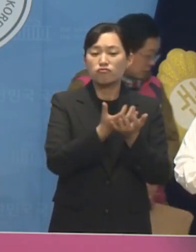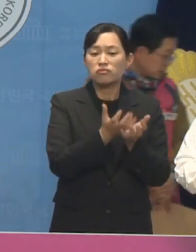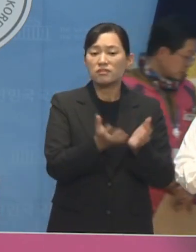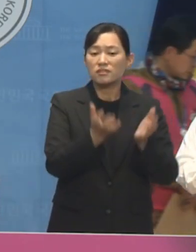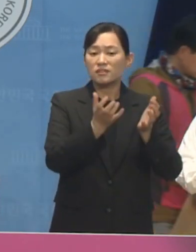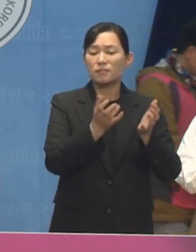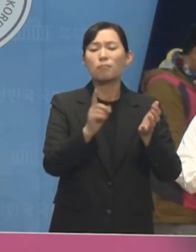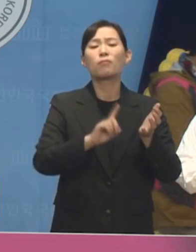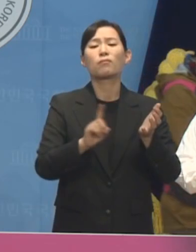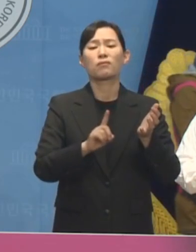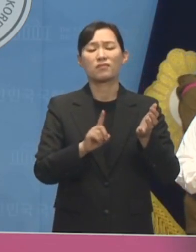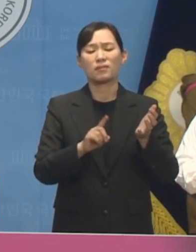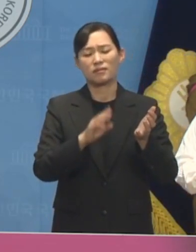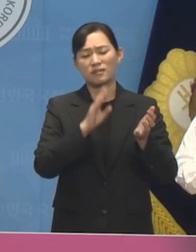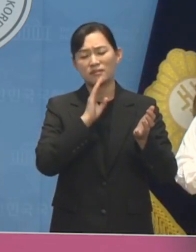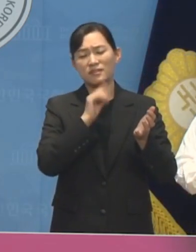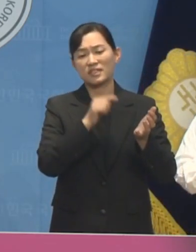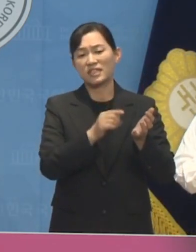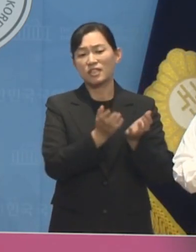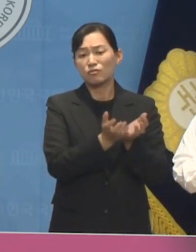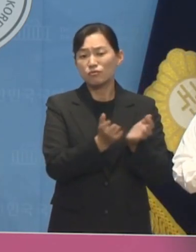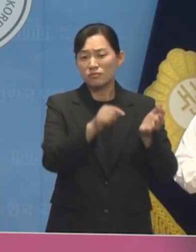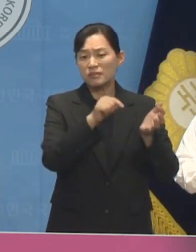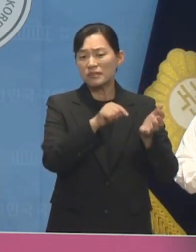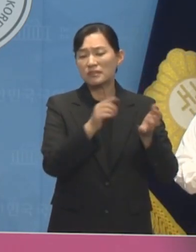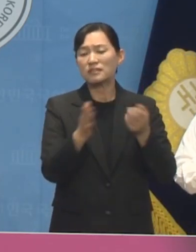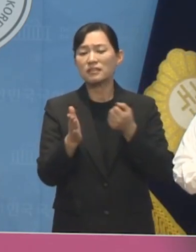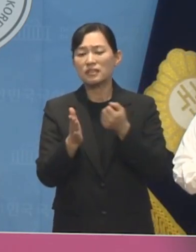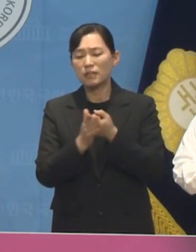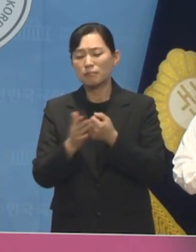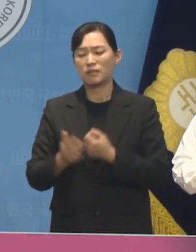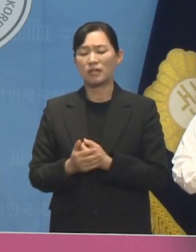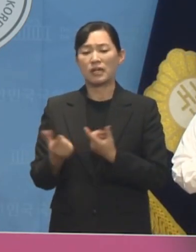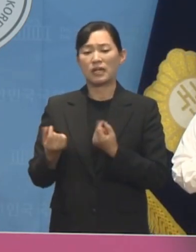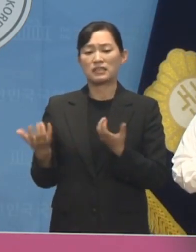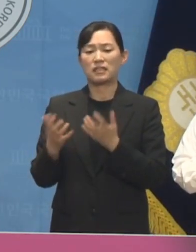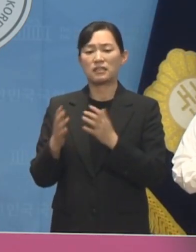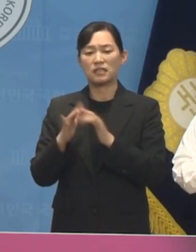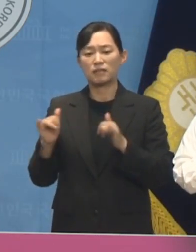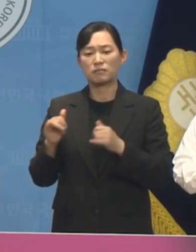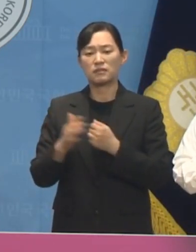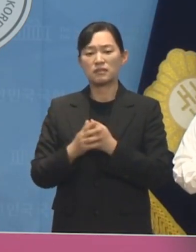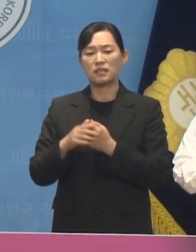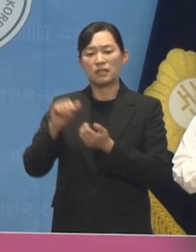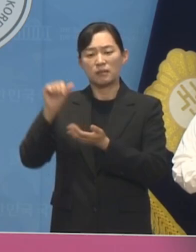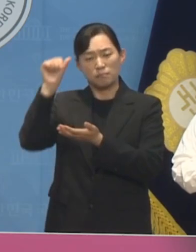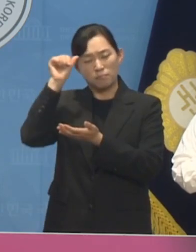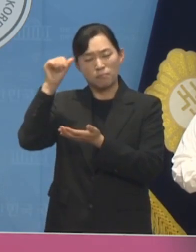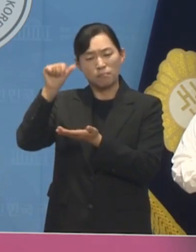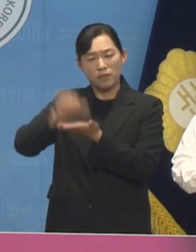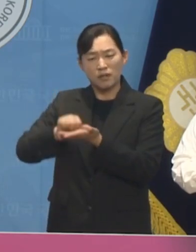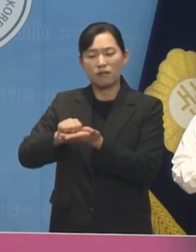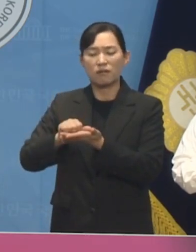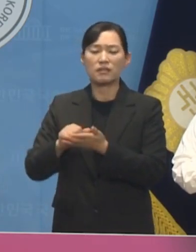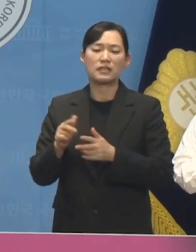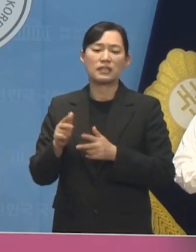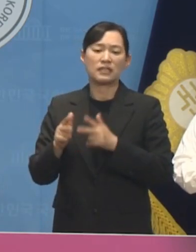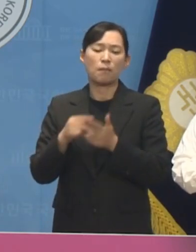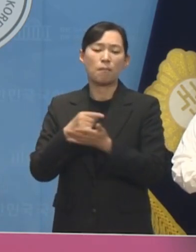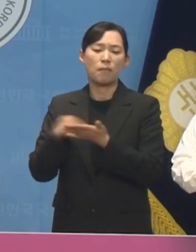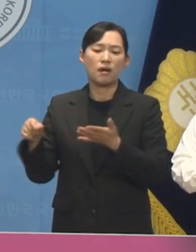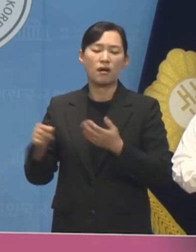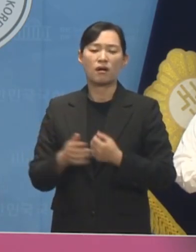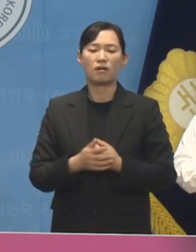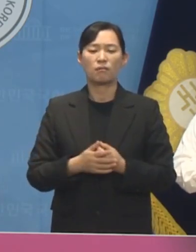뭐라고 참 맞습니다. 그 잘난 국그릇 하나 때문에 동료는 내진탕으로 산재를 해야 되고 학생들 아닌